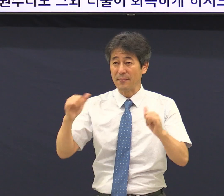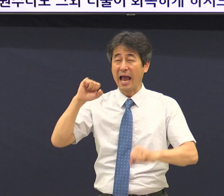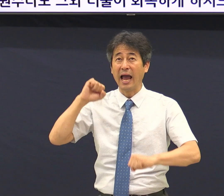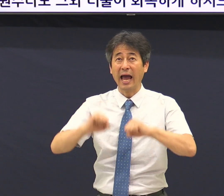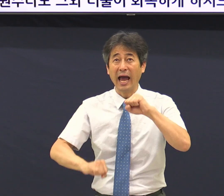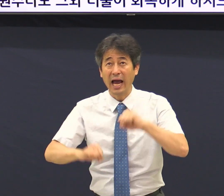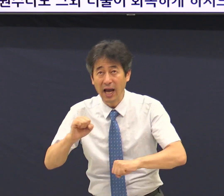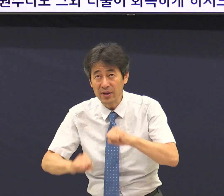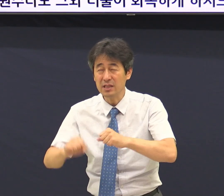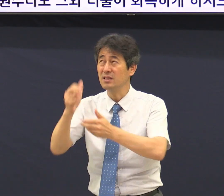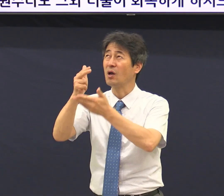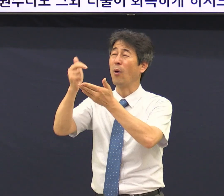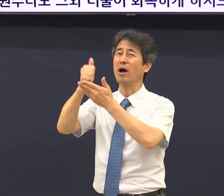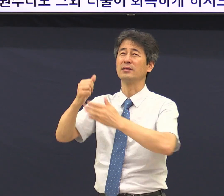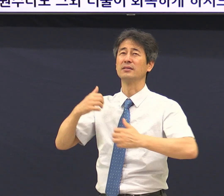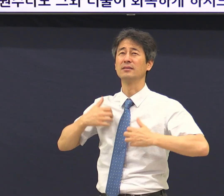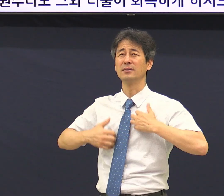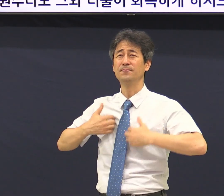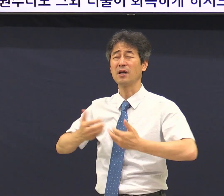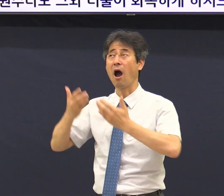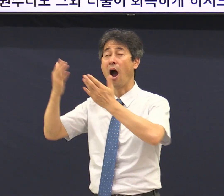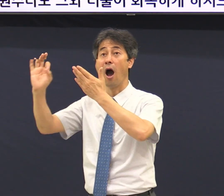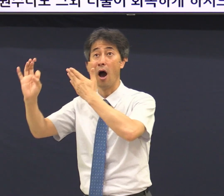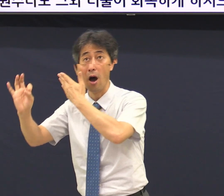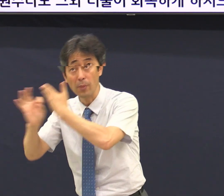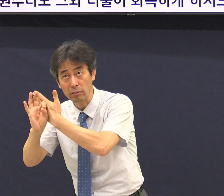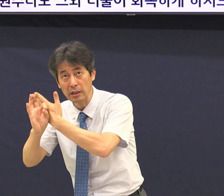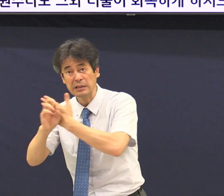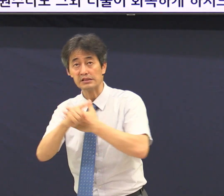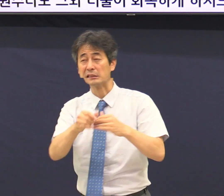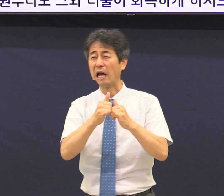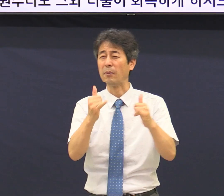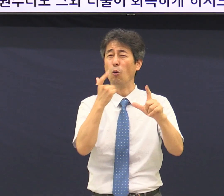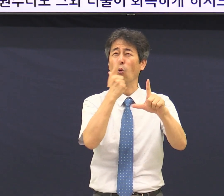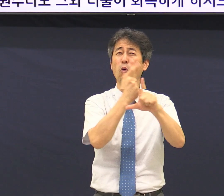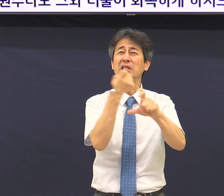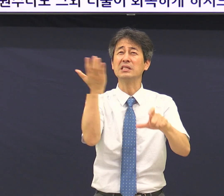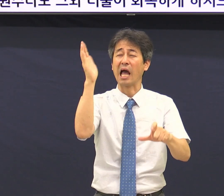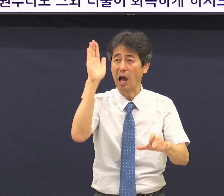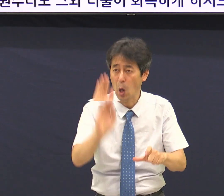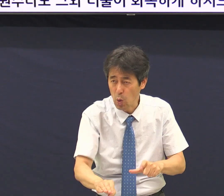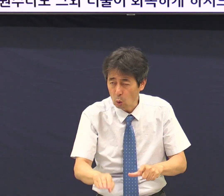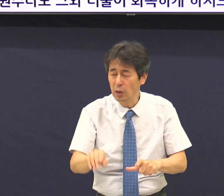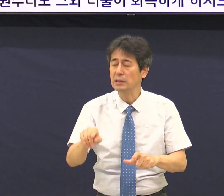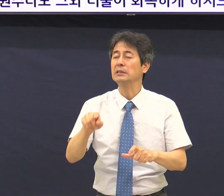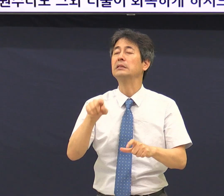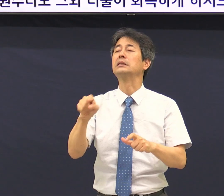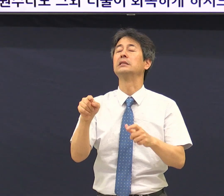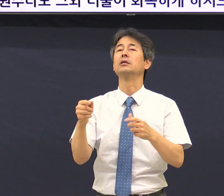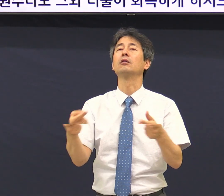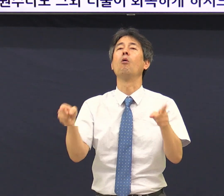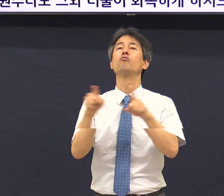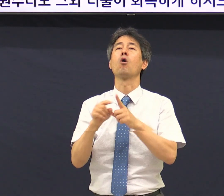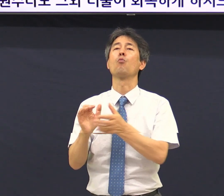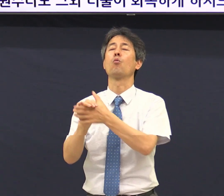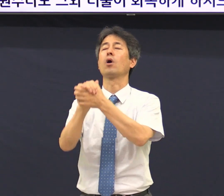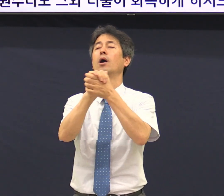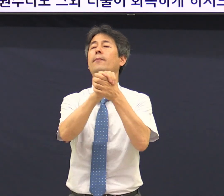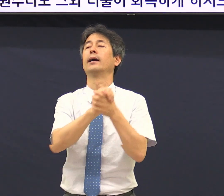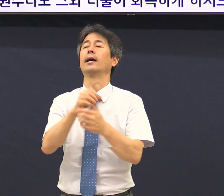사람의 행위가 여호와를 기쁘시게 하면 그 사람의 원수라도 그와 더불어